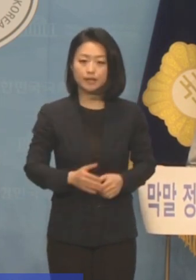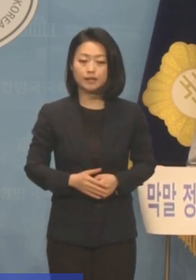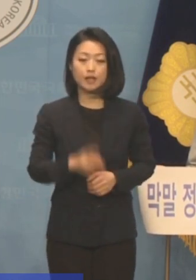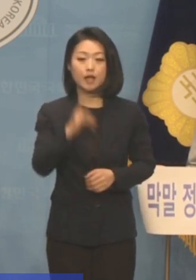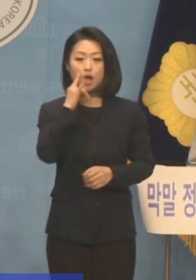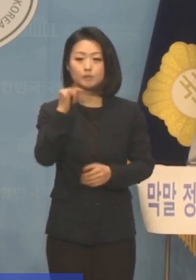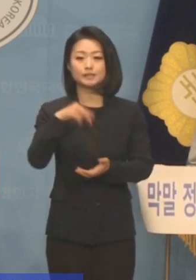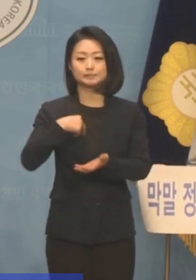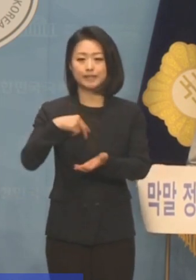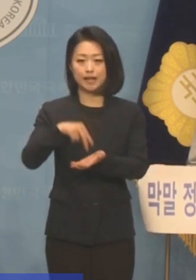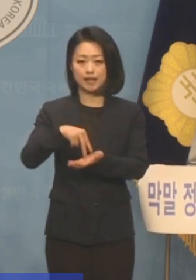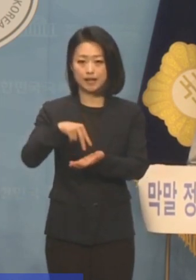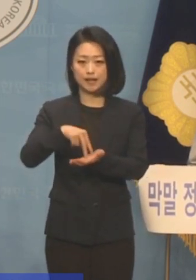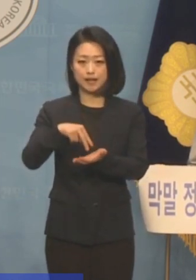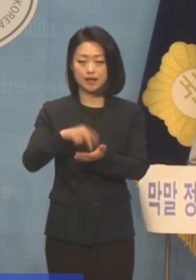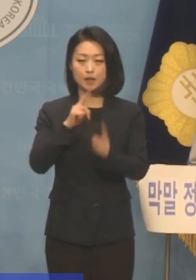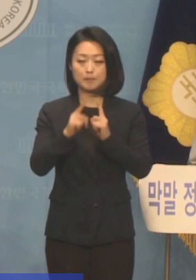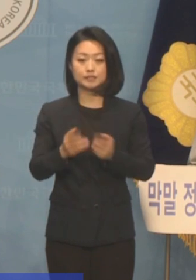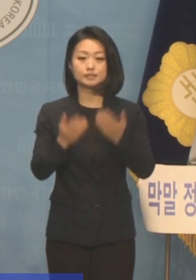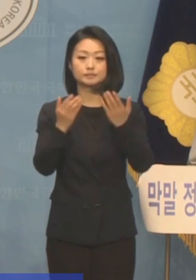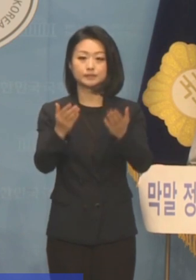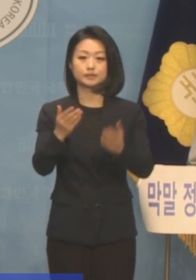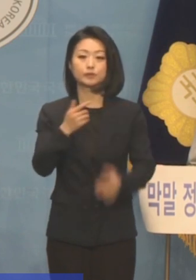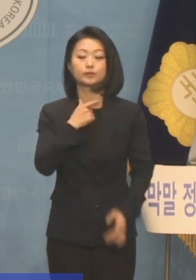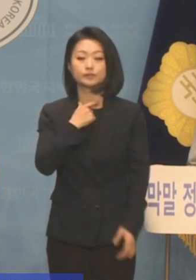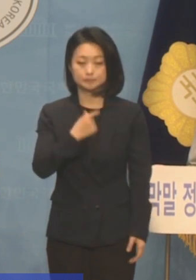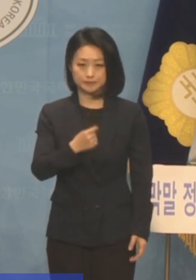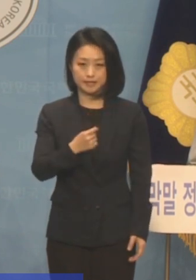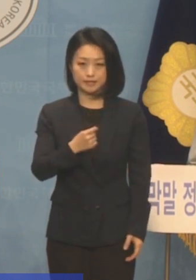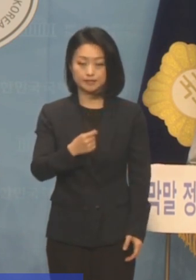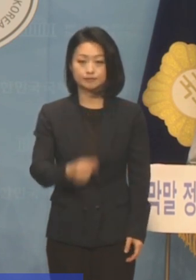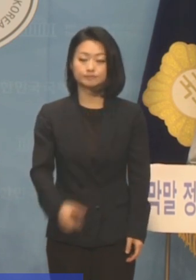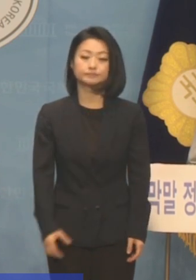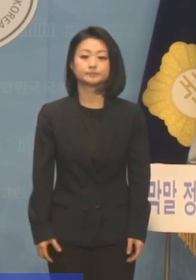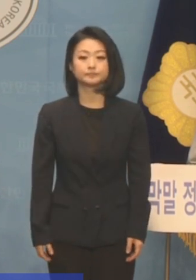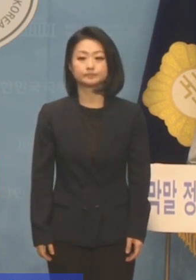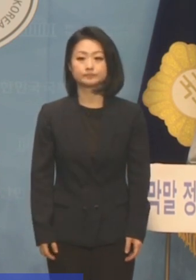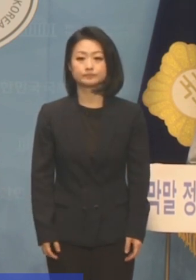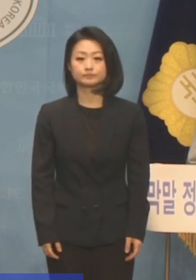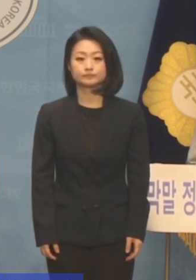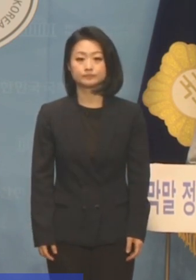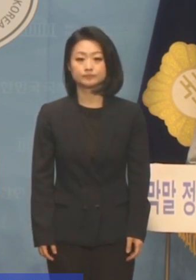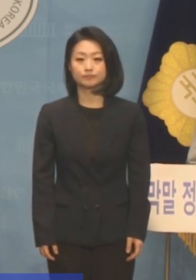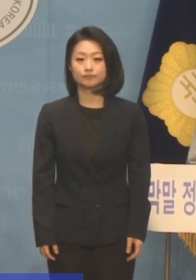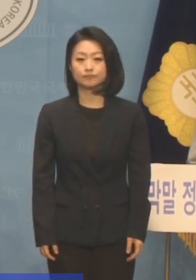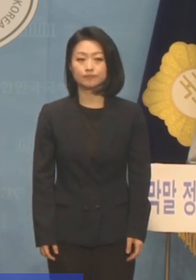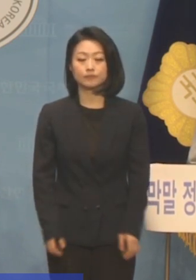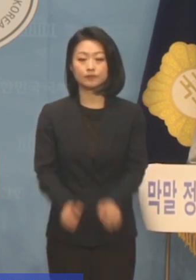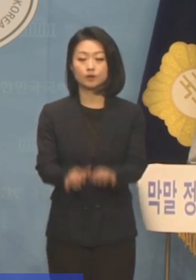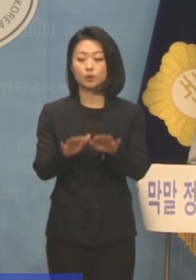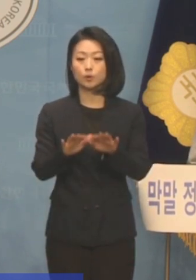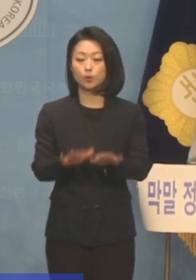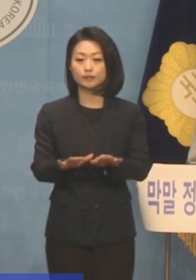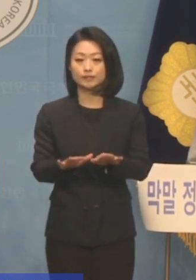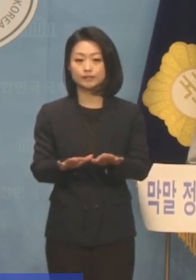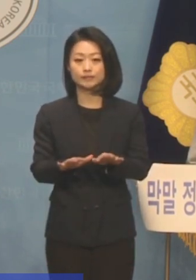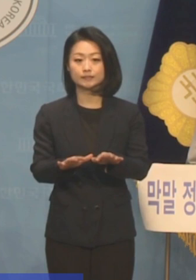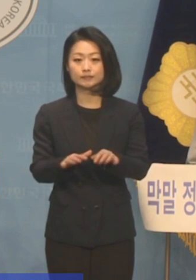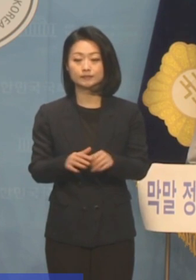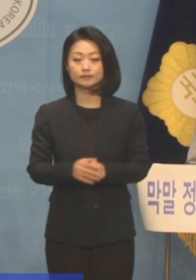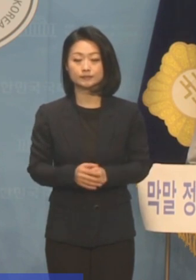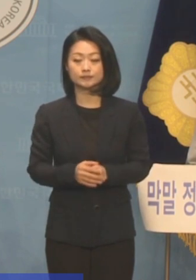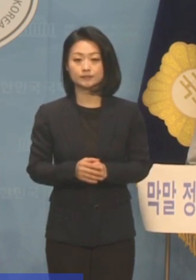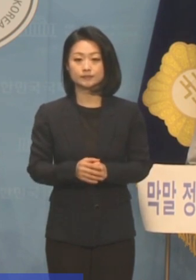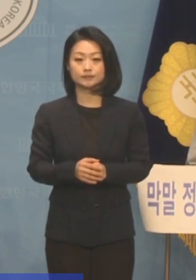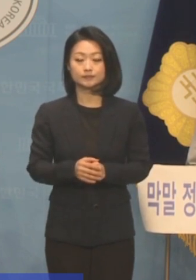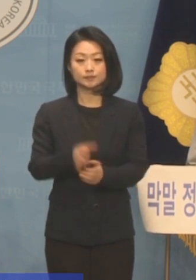어머니 입장에서 한 말씀 아 드리려고이 자리에 섰습니다 오늘에 보도